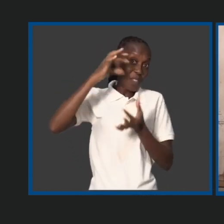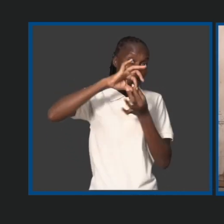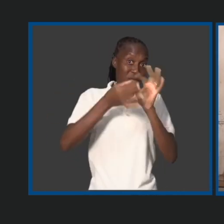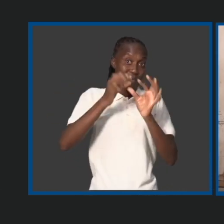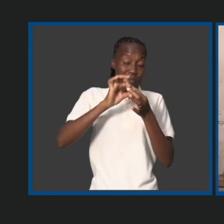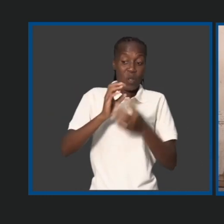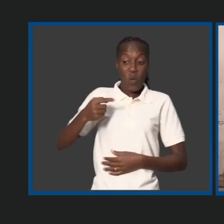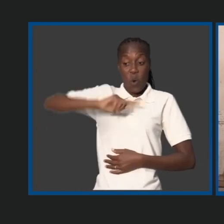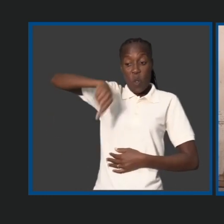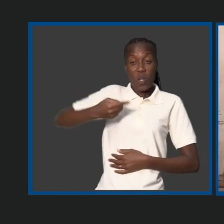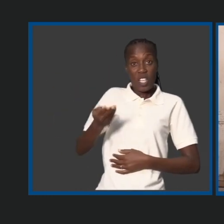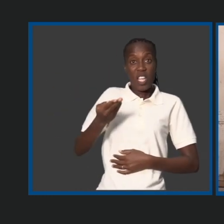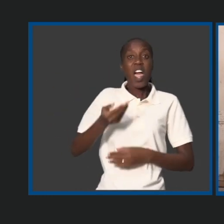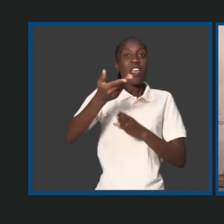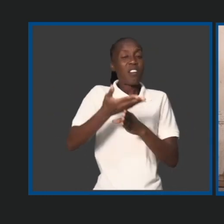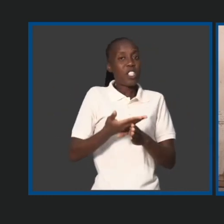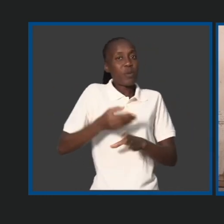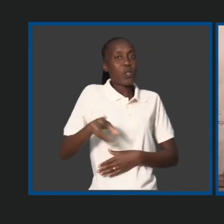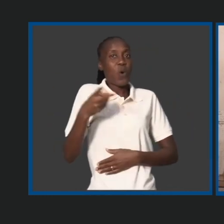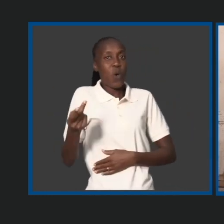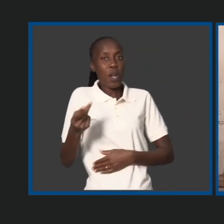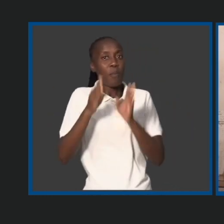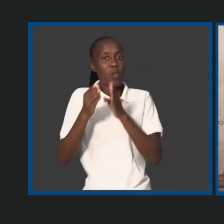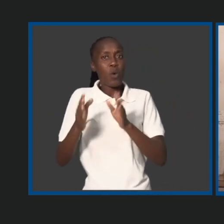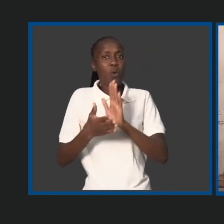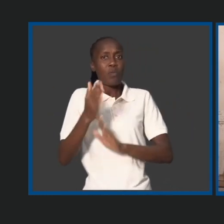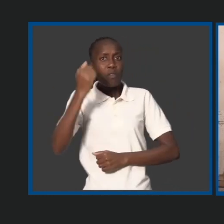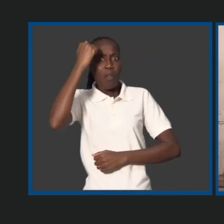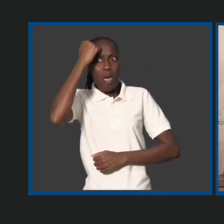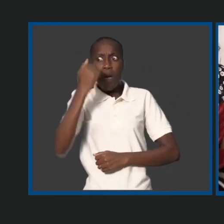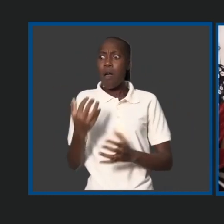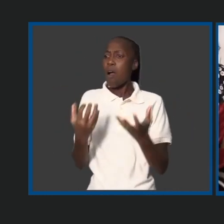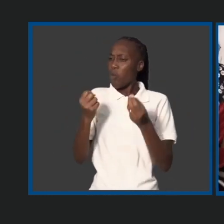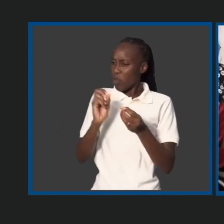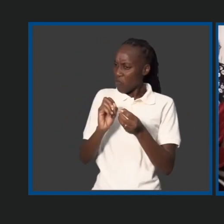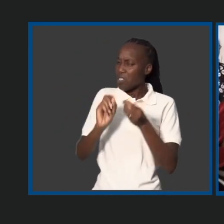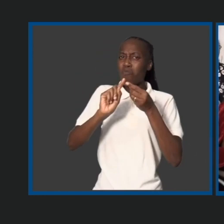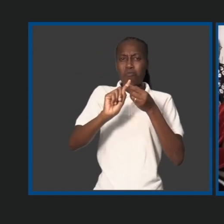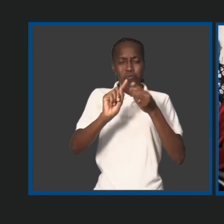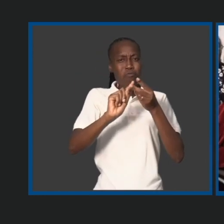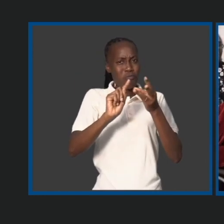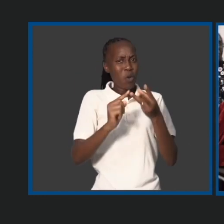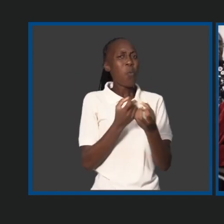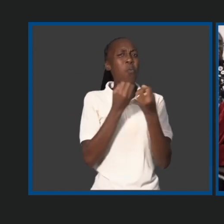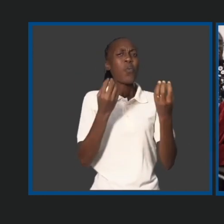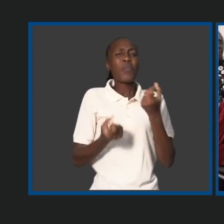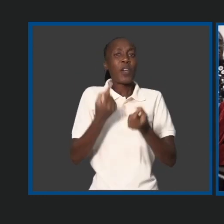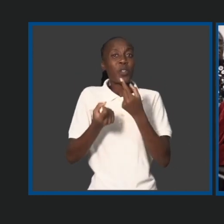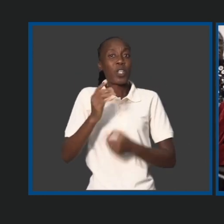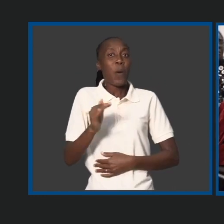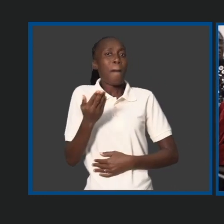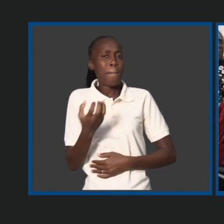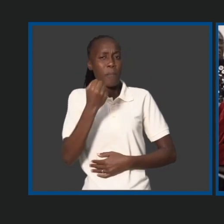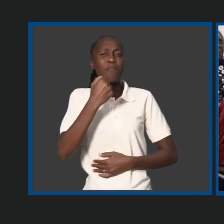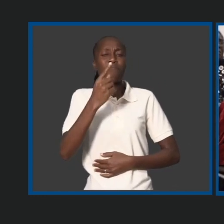Hoje, a partir das experiências dos outros, conseguimos saber que, afinal, você pode fazer, é capaz. Muitas coisas,